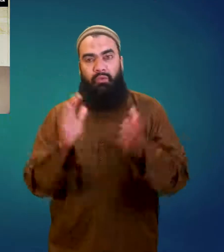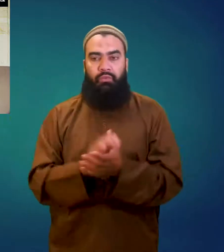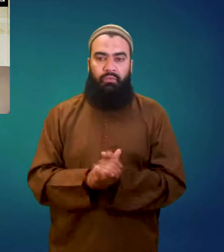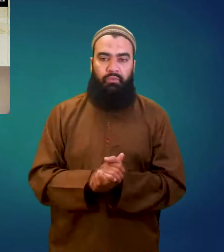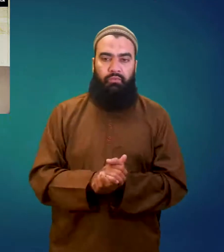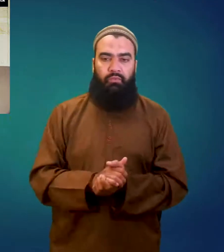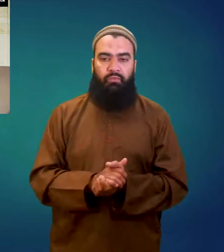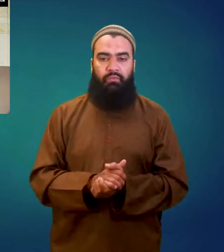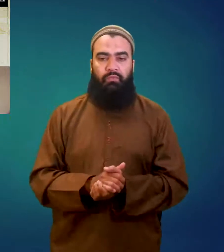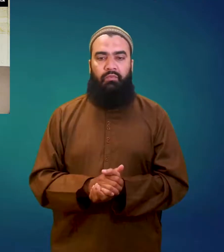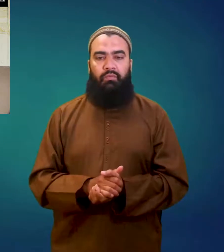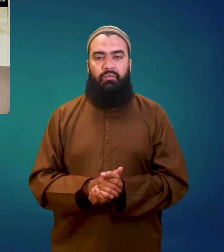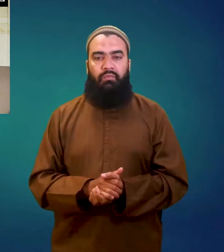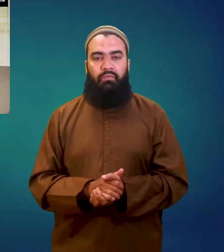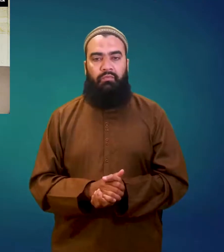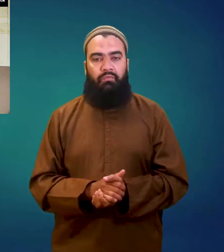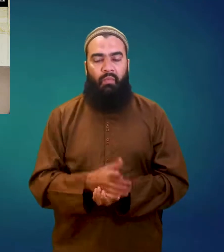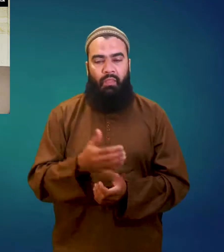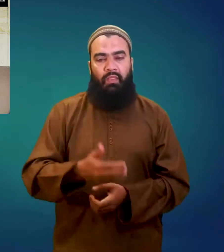بڑھ جائیں گی۔